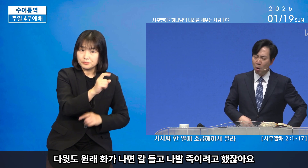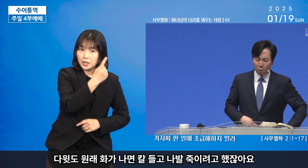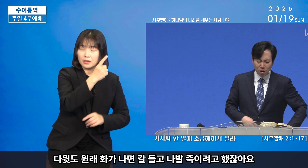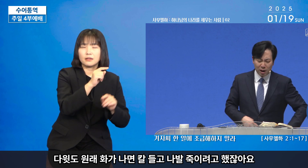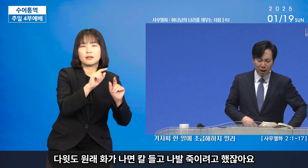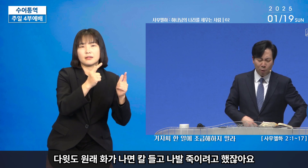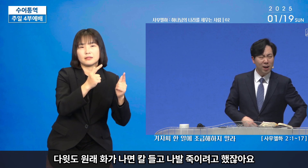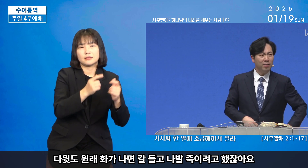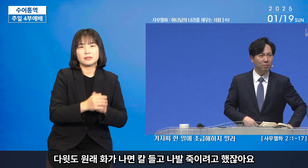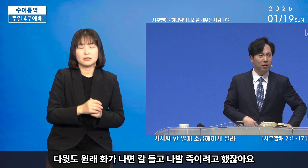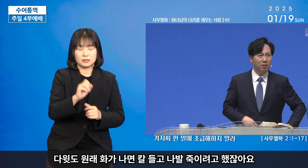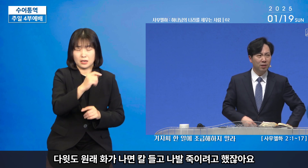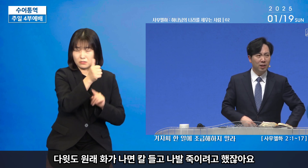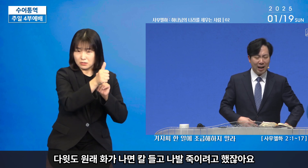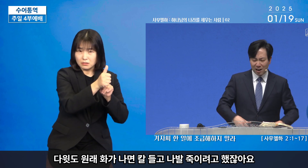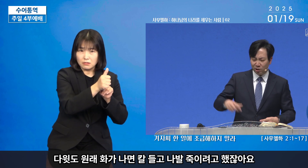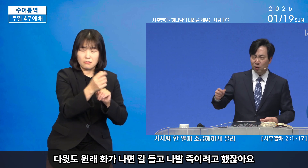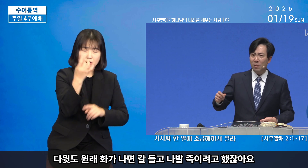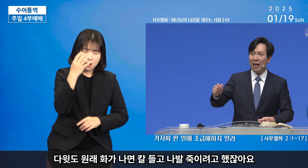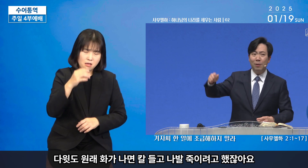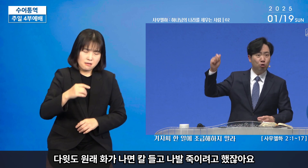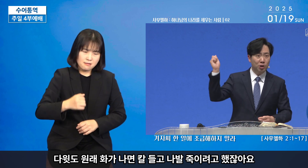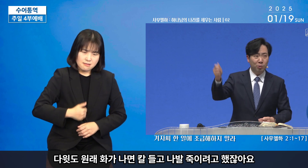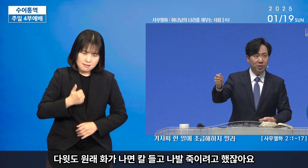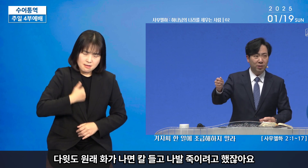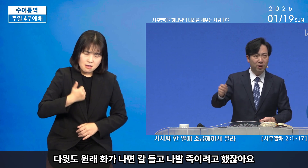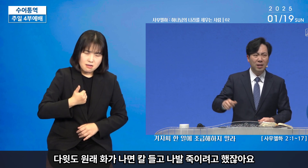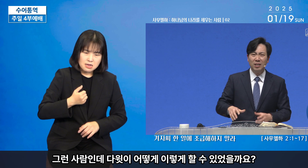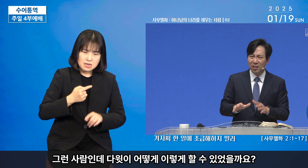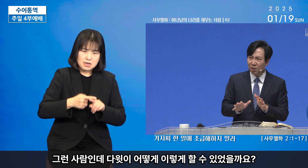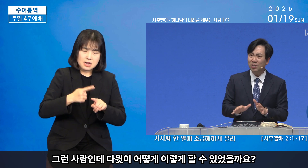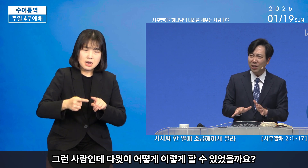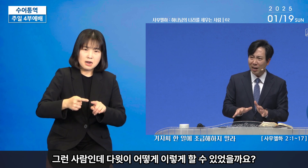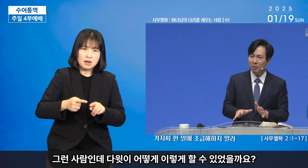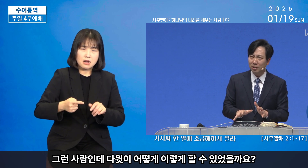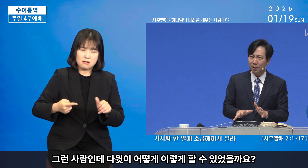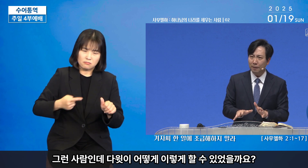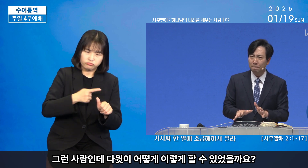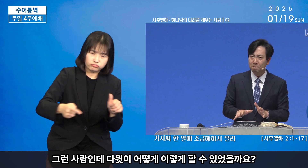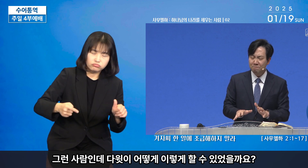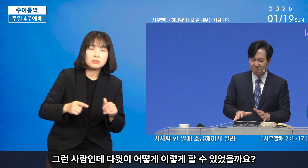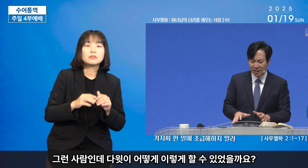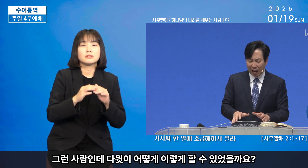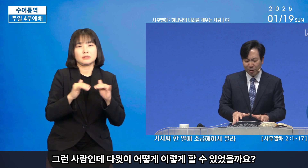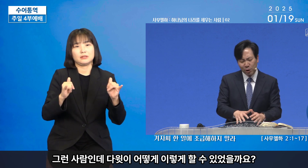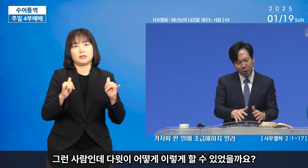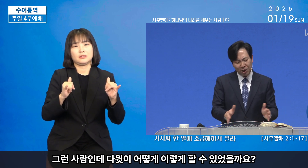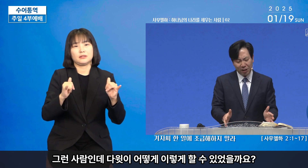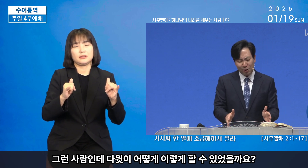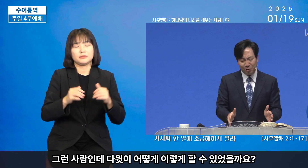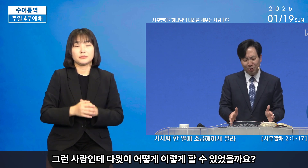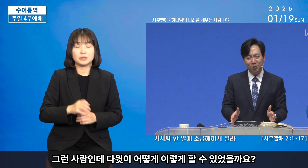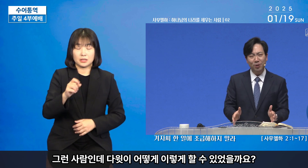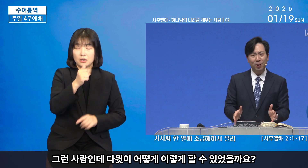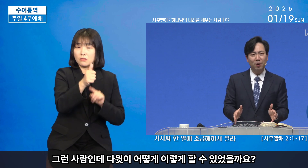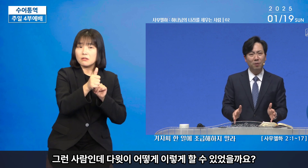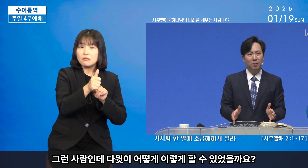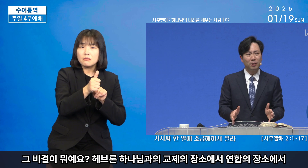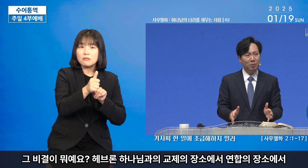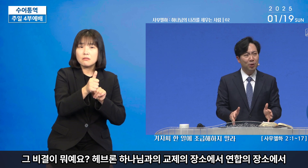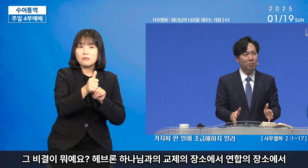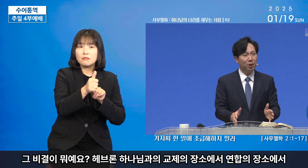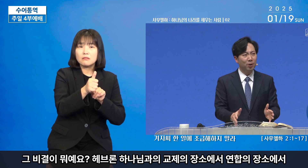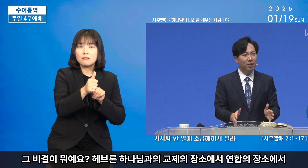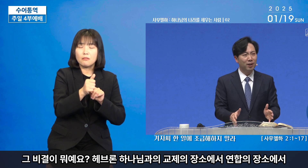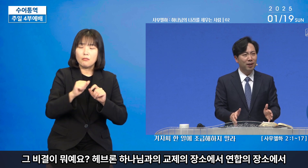다윗도 원래 화가 나면 칼 들고 막 나발 죽이라고 했잖아요. 그런 사람인데 다윗이 어떻게 이렇게 할 수 있었을까요?